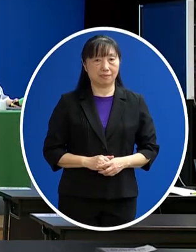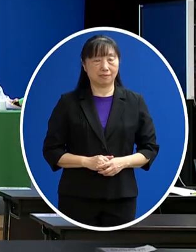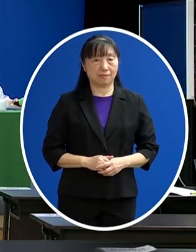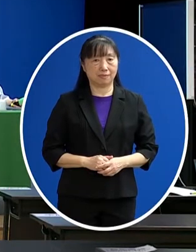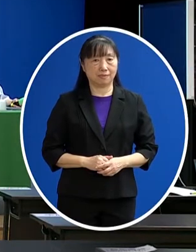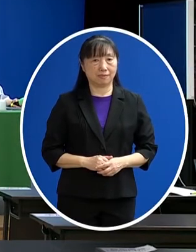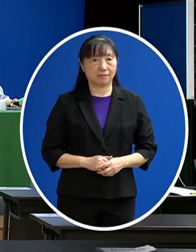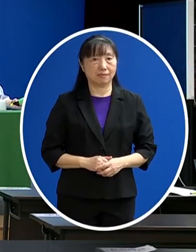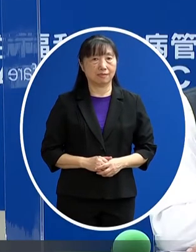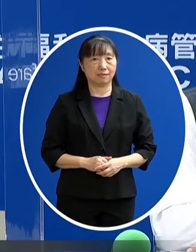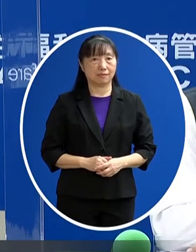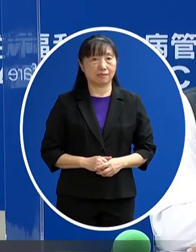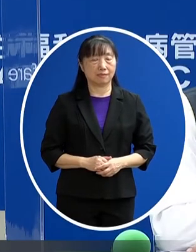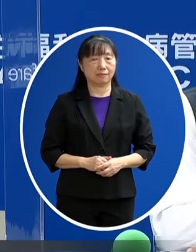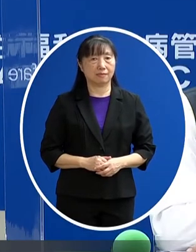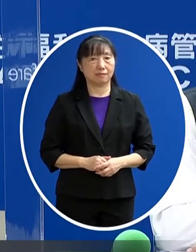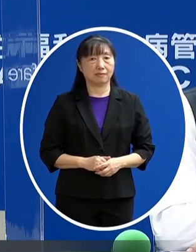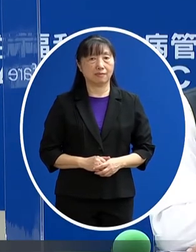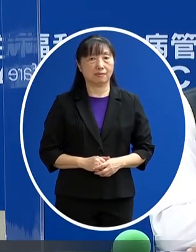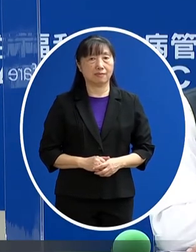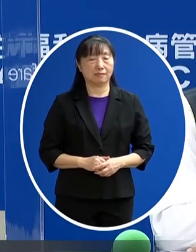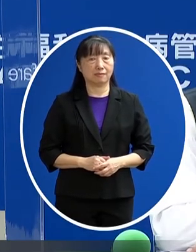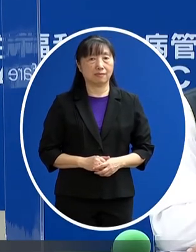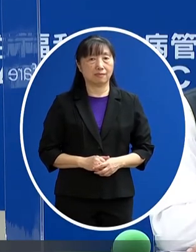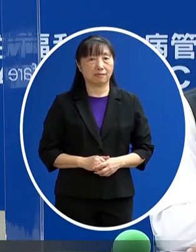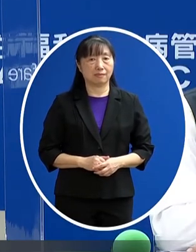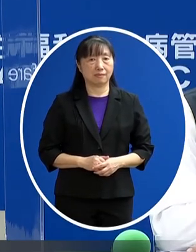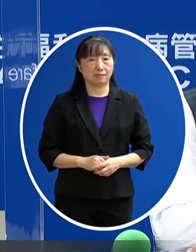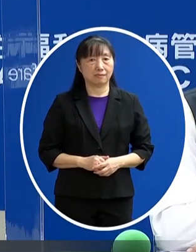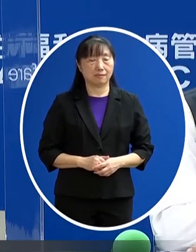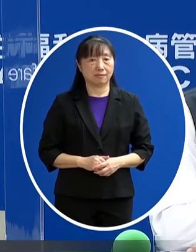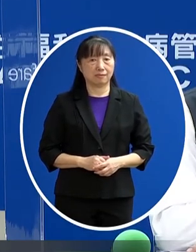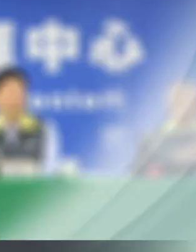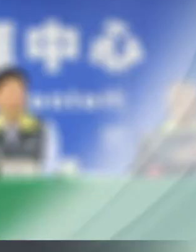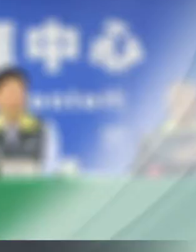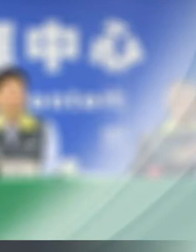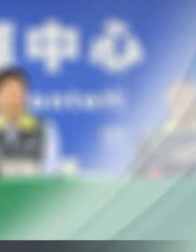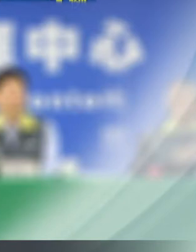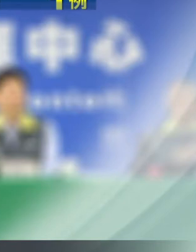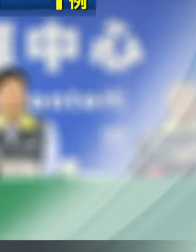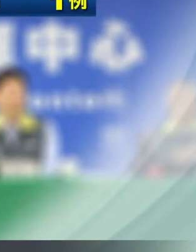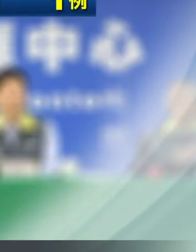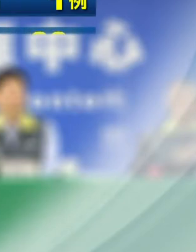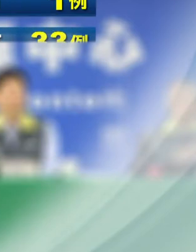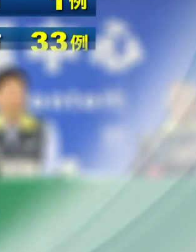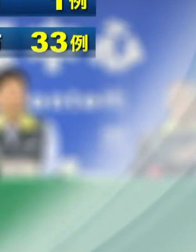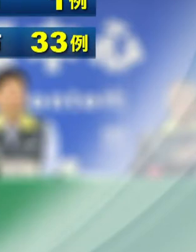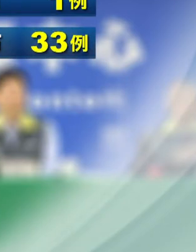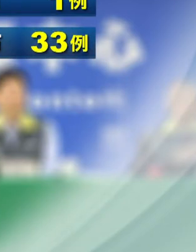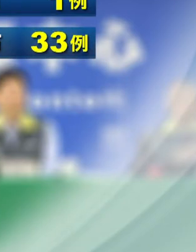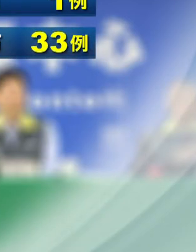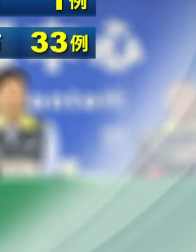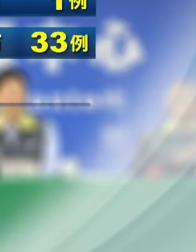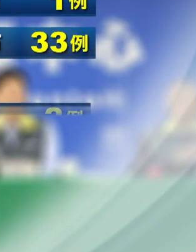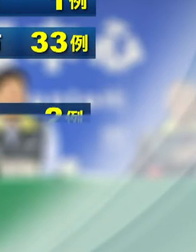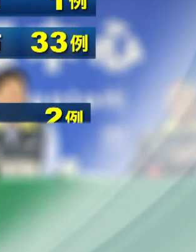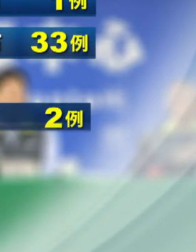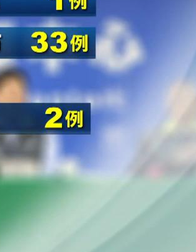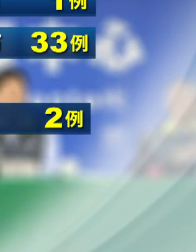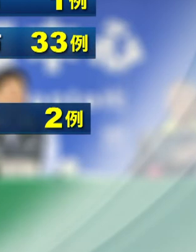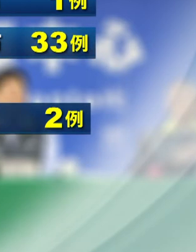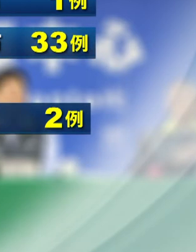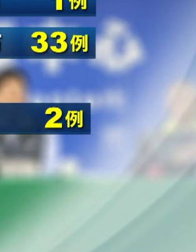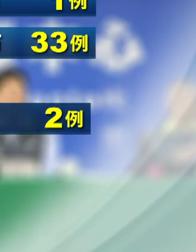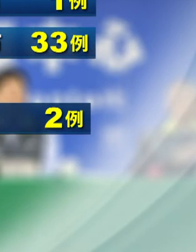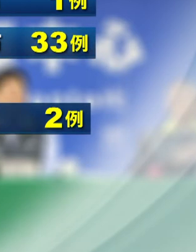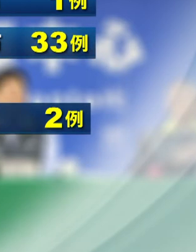新冠本土个案持续增加，周一28号新增60例本土病例，个案分布以新北市33例最多，其次为